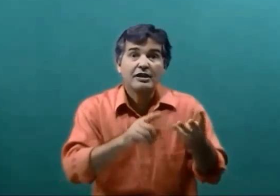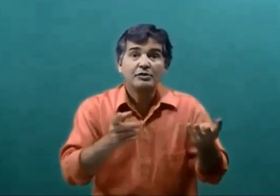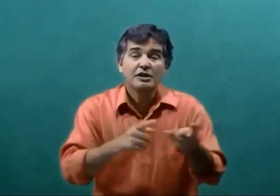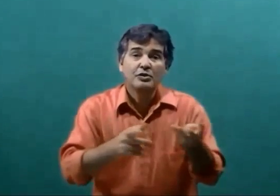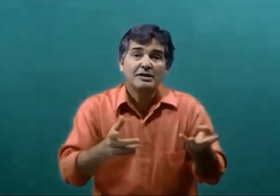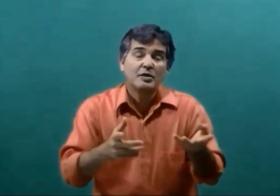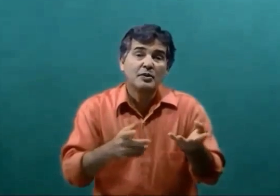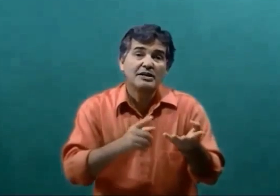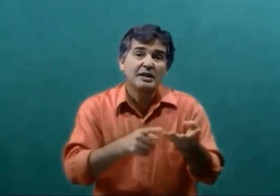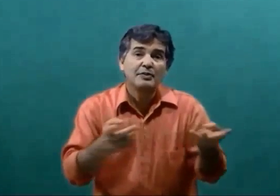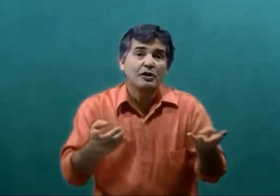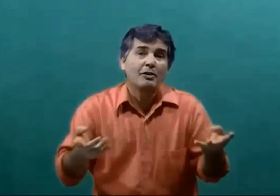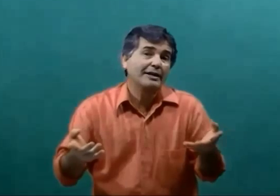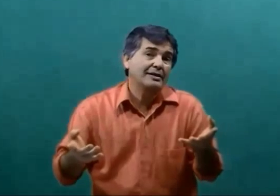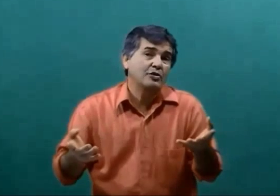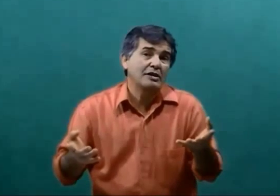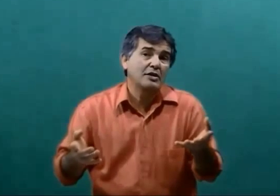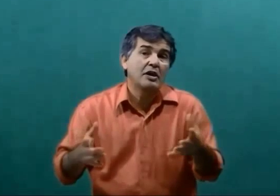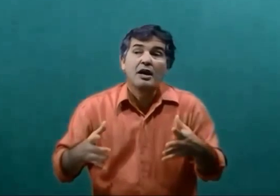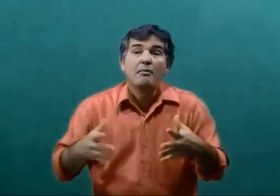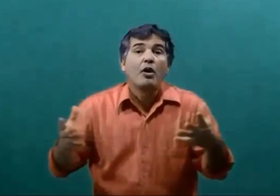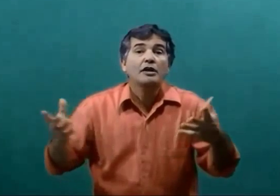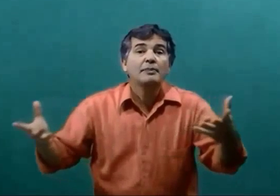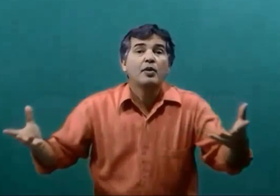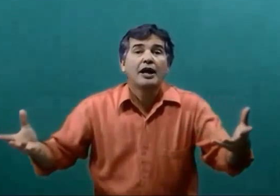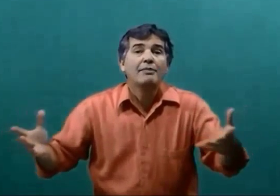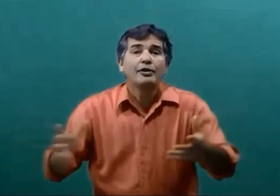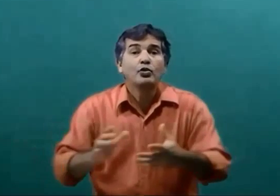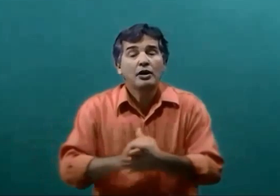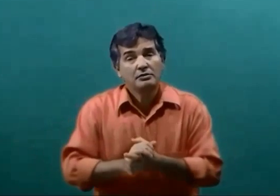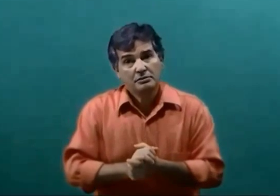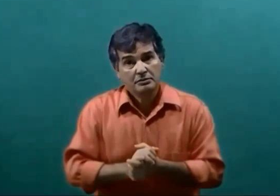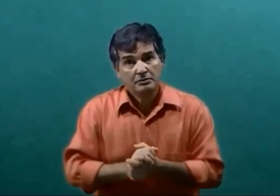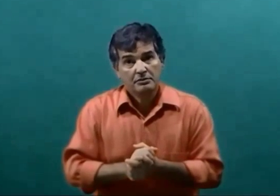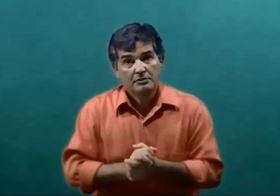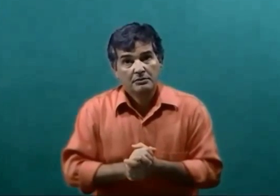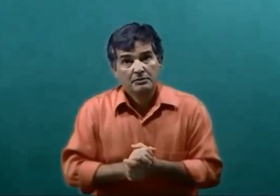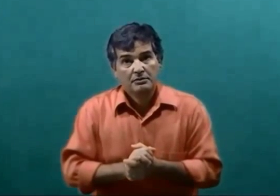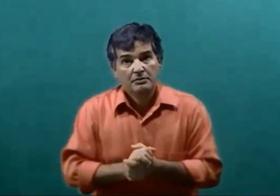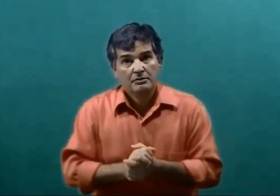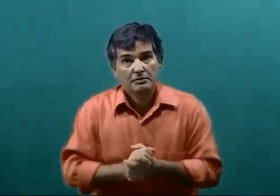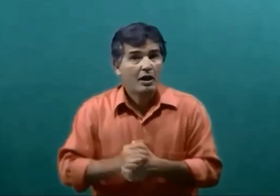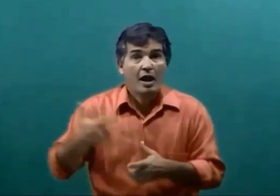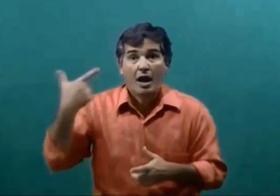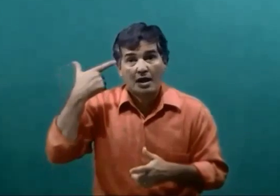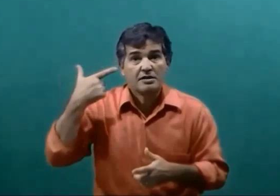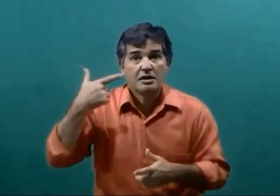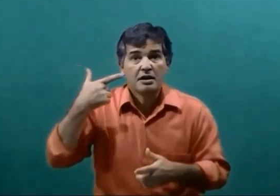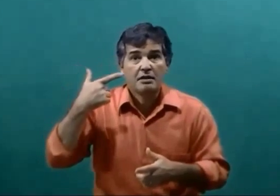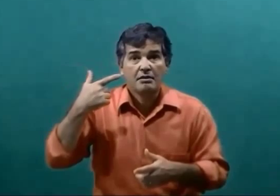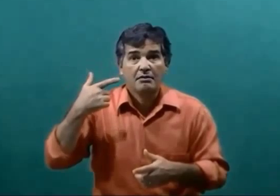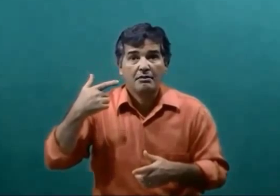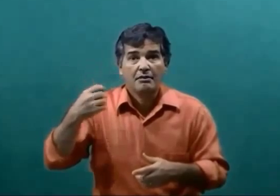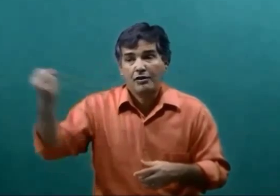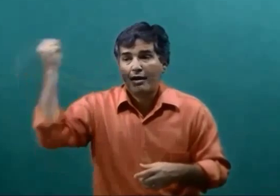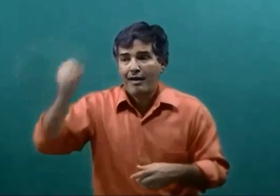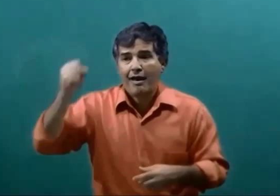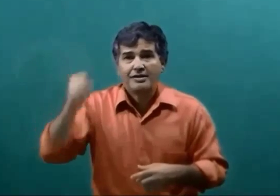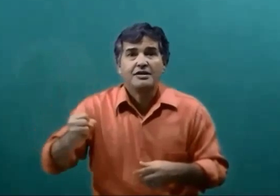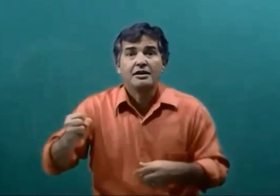chega numa situação, por exemplo, numa quarta situação, morte por queimadura. Nem é assim, nem é